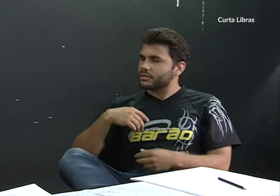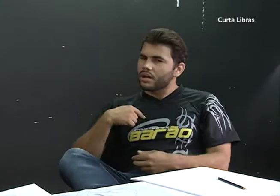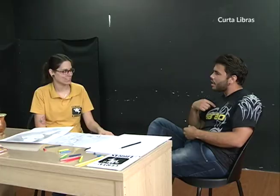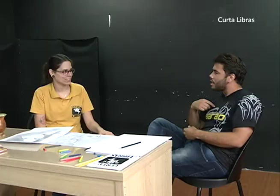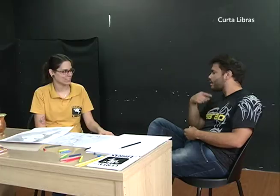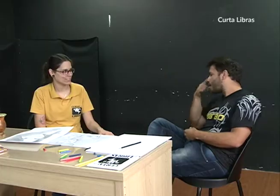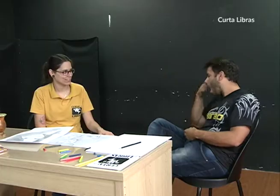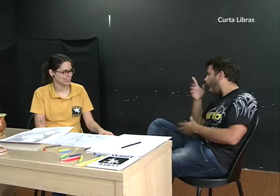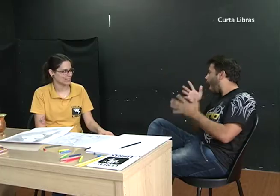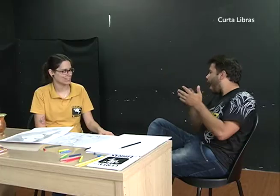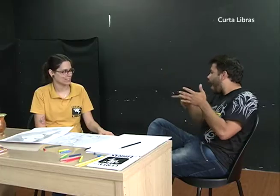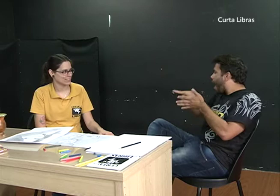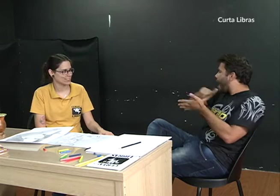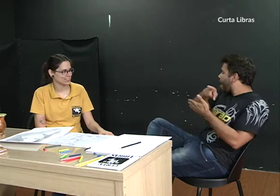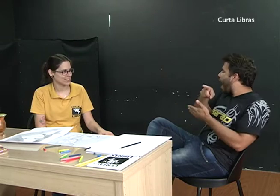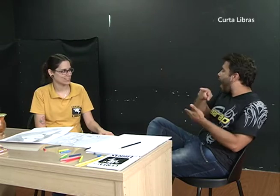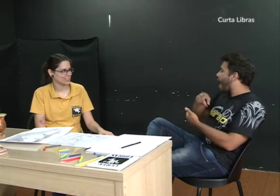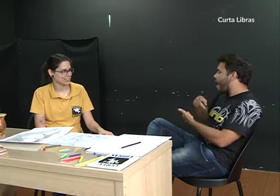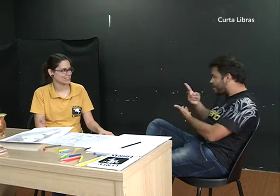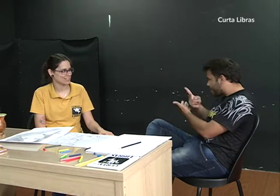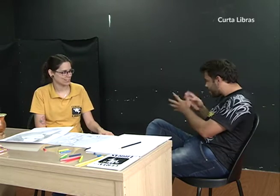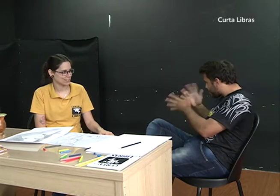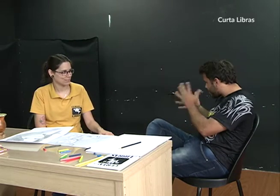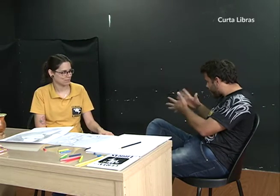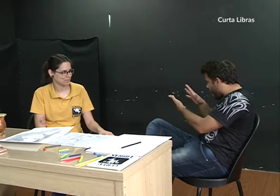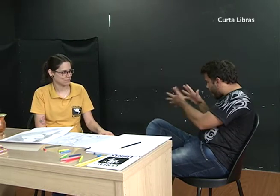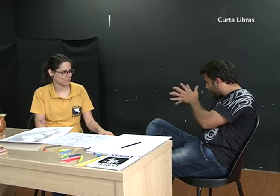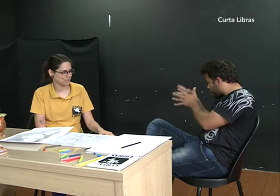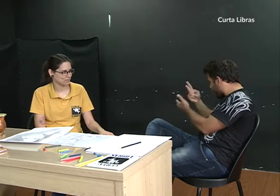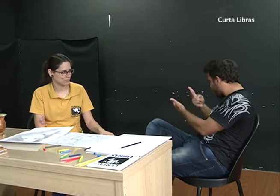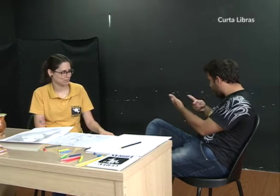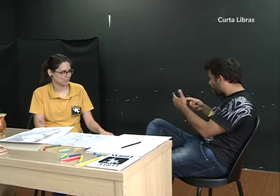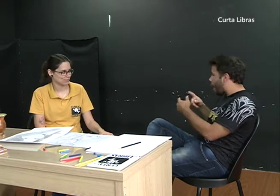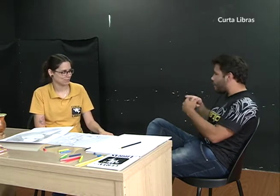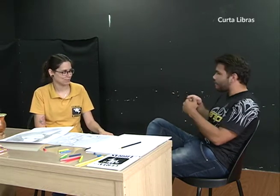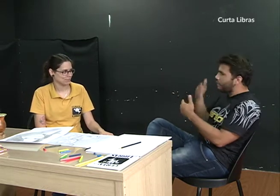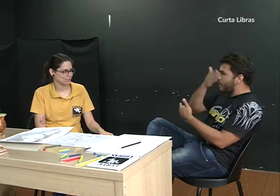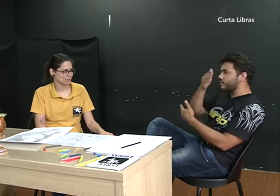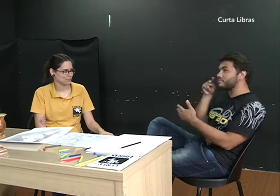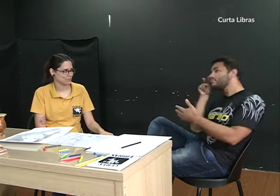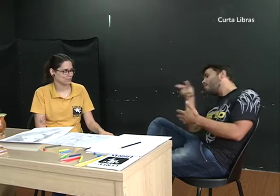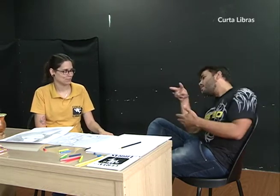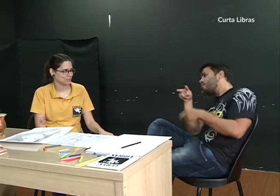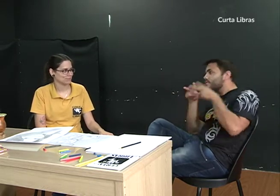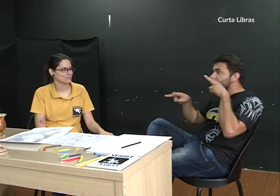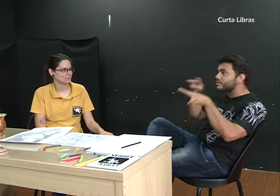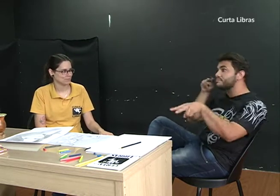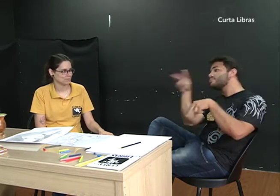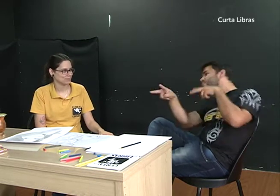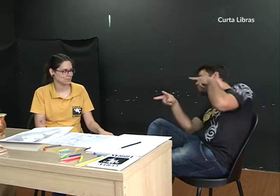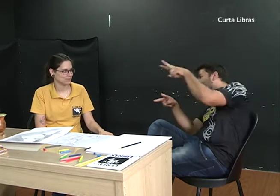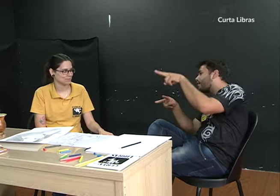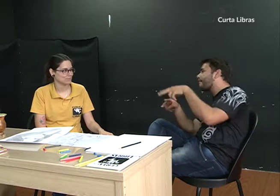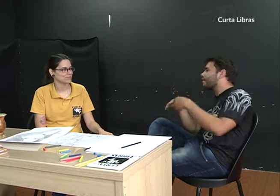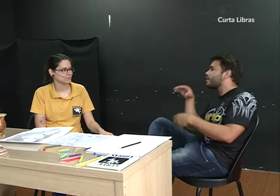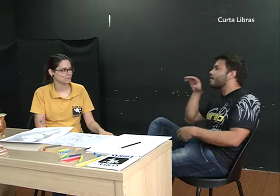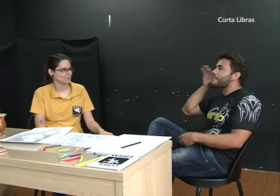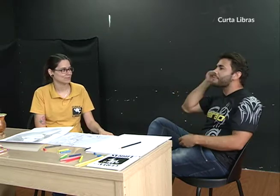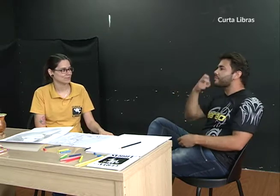tem movimentos que precisam ser transpostos no desenho, por exemplo. Funciona diferente da língua oral. Então, um desenho